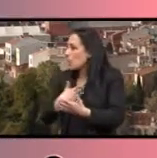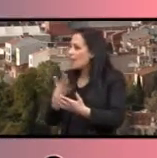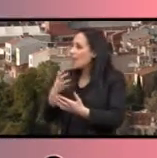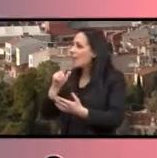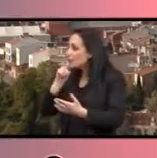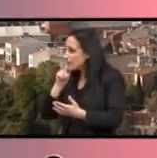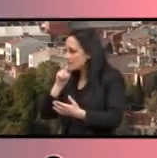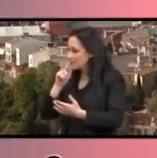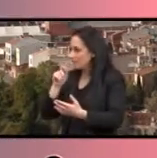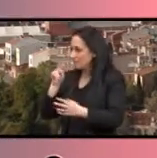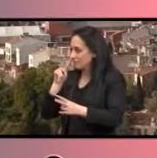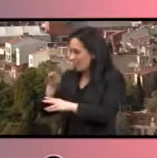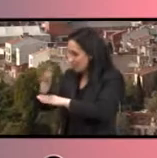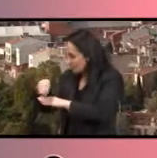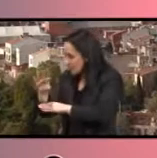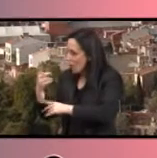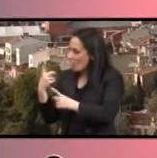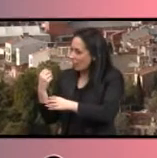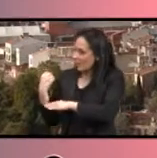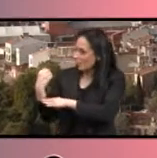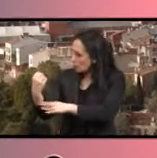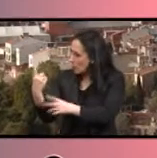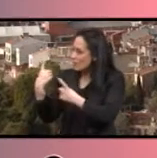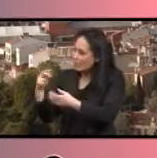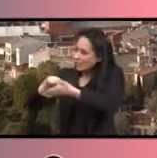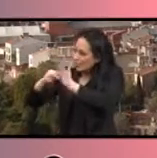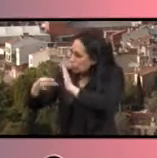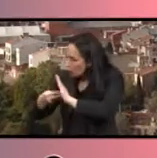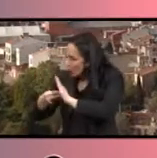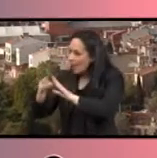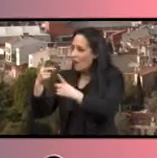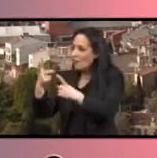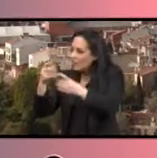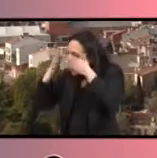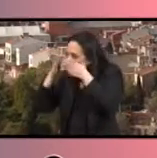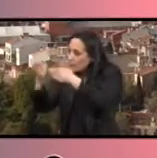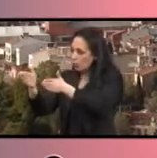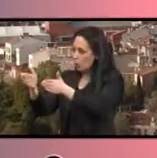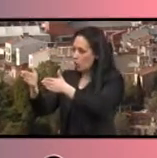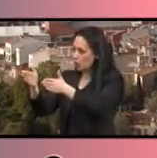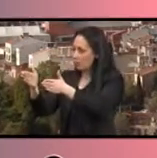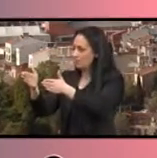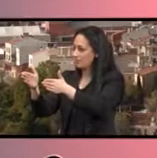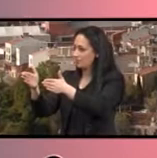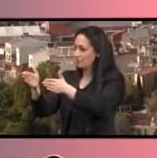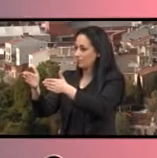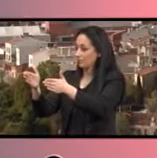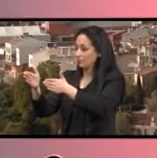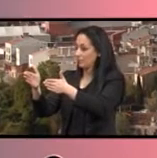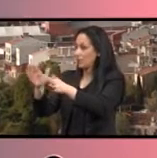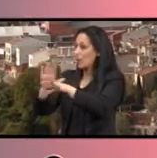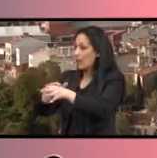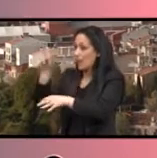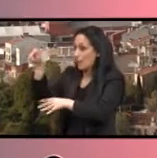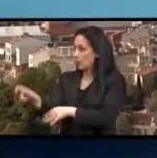potser tecnologia, falta recolzament, falta aquesta atenció primordial que és dedicada especialment a